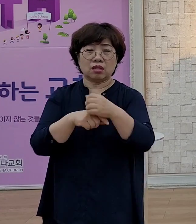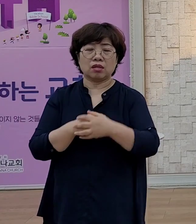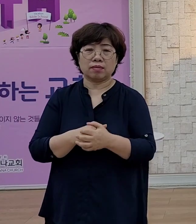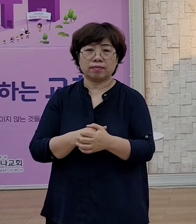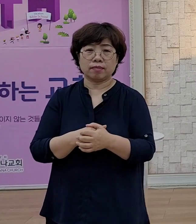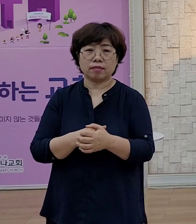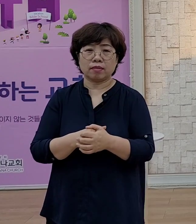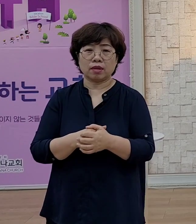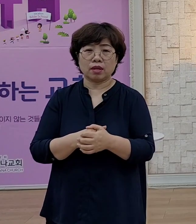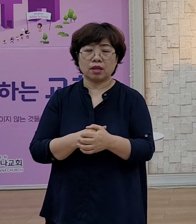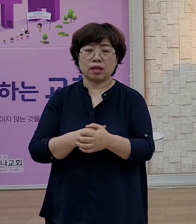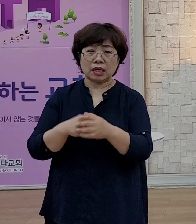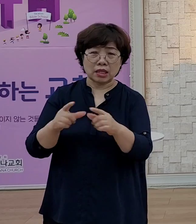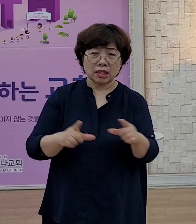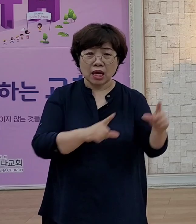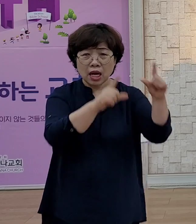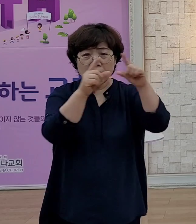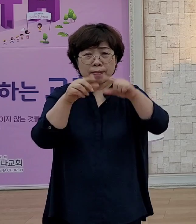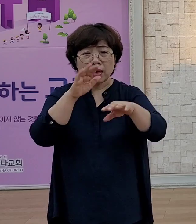그렇게 살지 아니하면